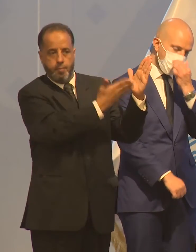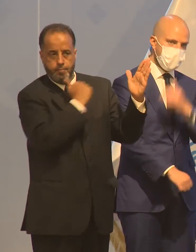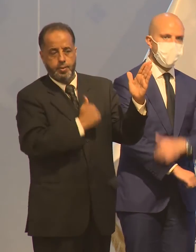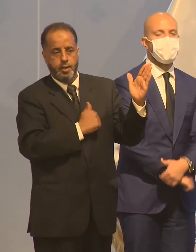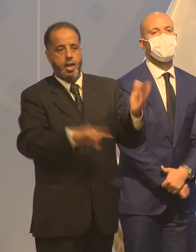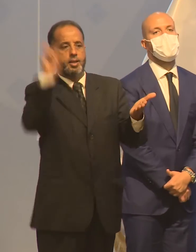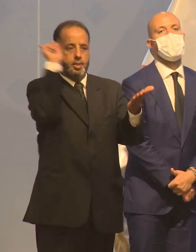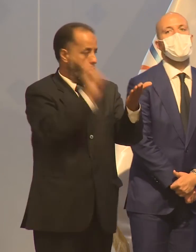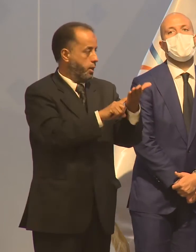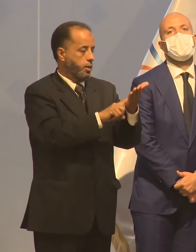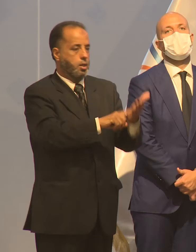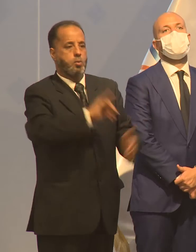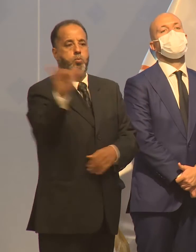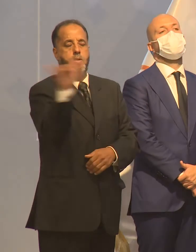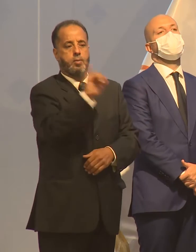تؤكد على أن